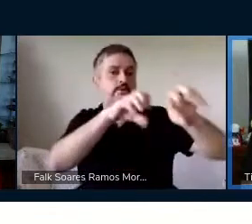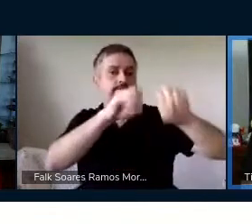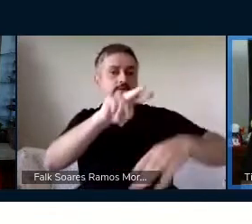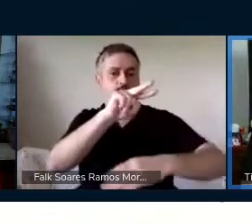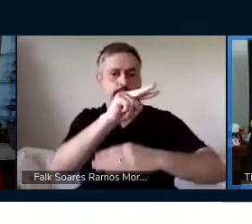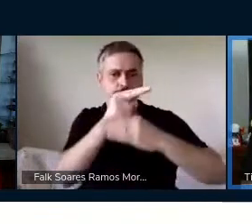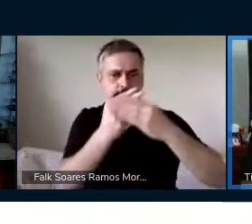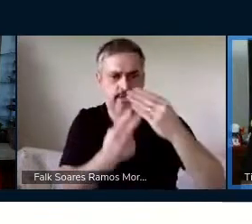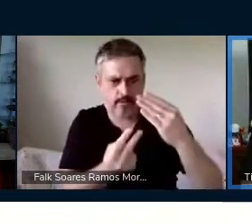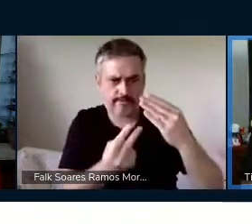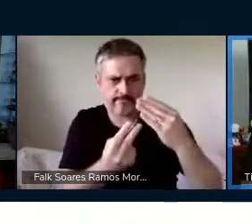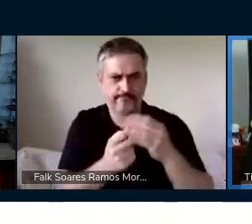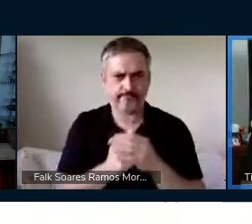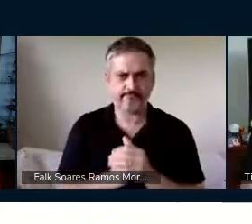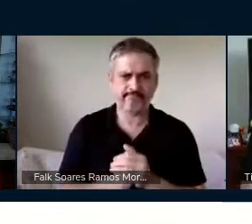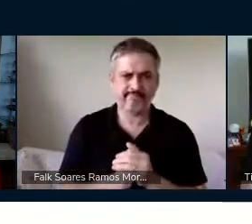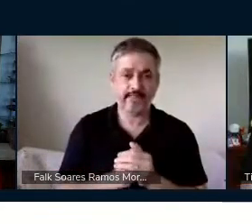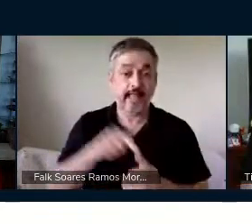da educação bilíngue.